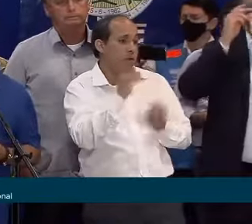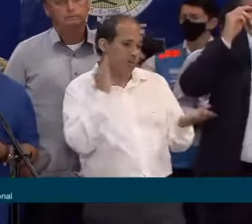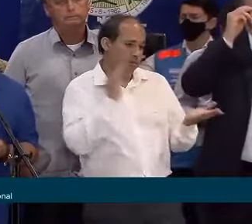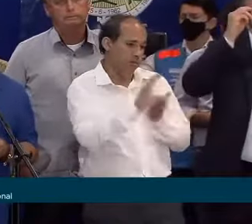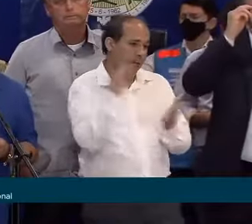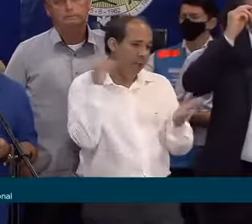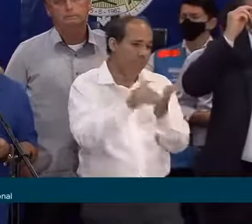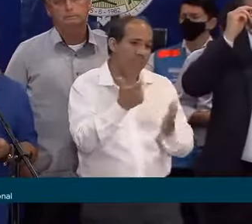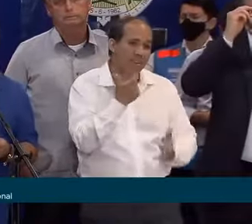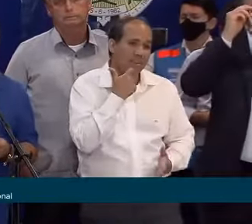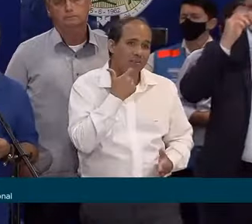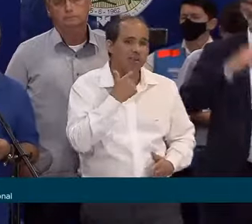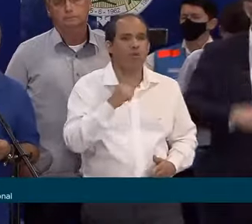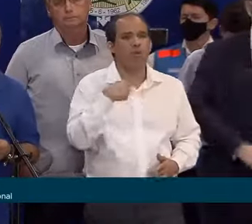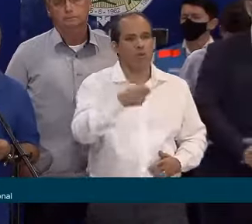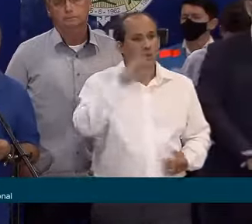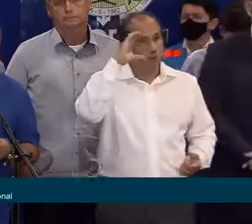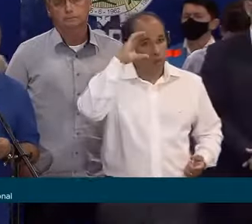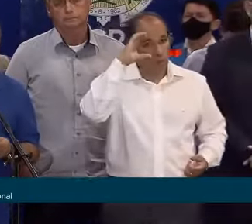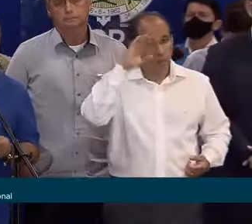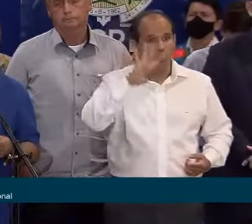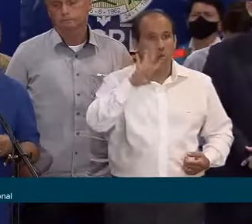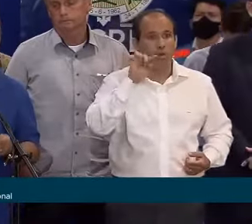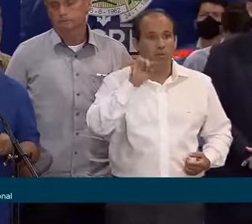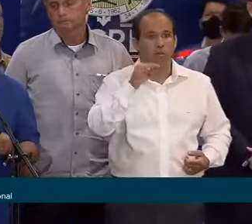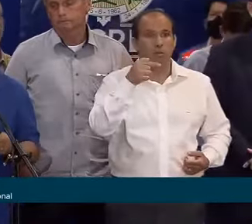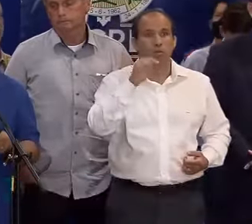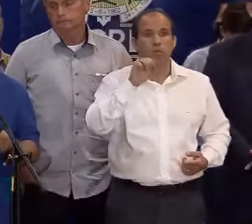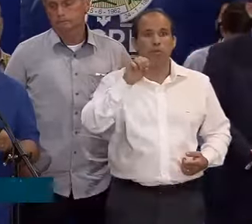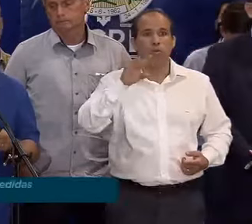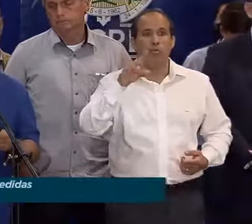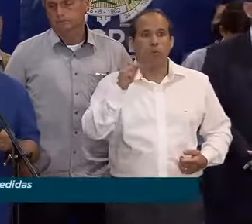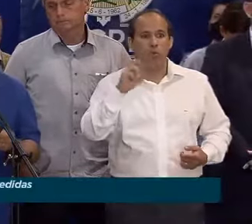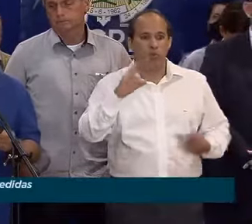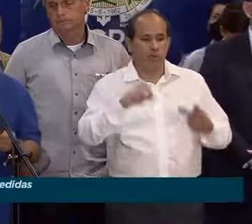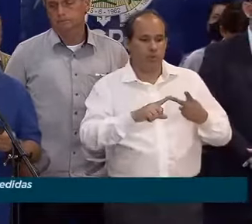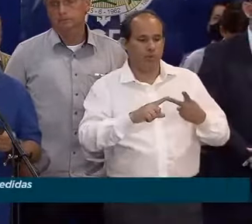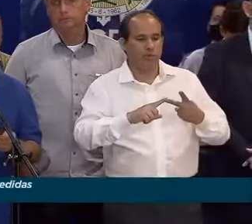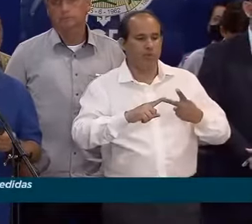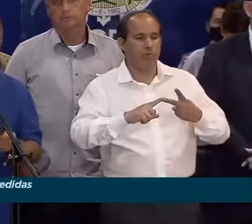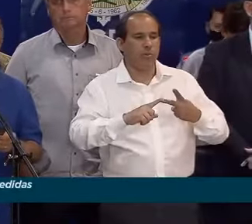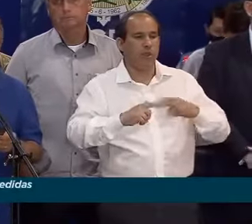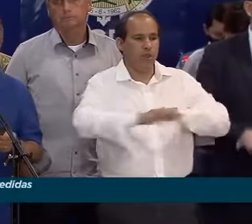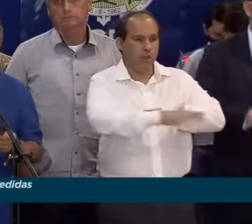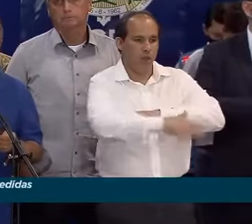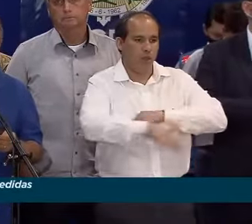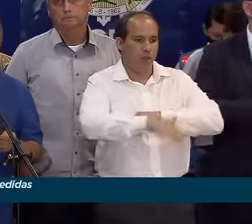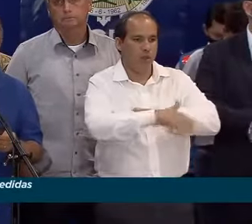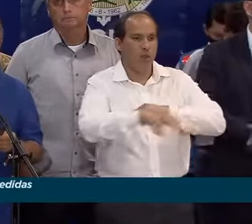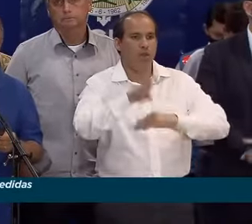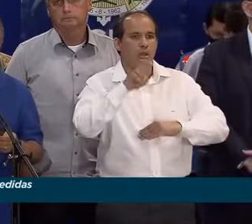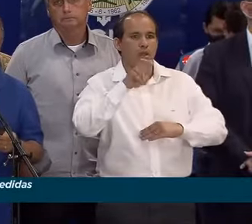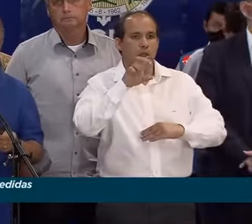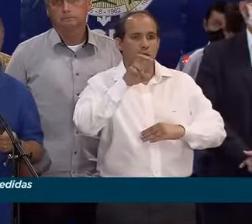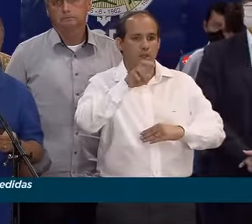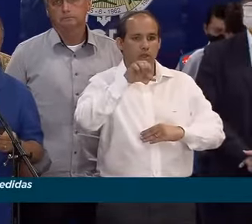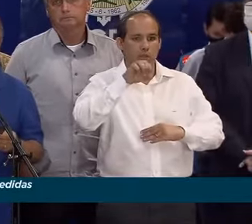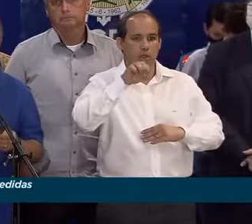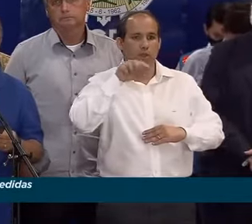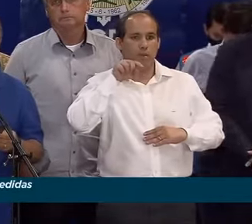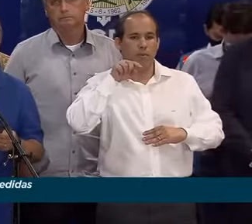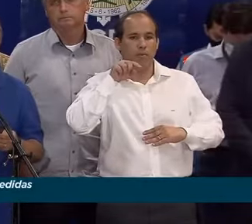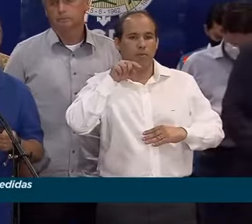até sexta-feira. Então, Cruzeiro do Sul, 4 milhões e 700 mil. Santa Rosa do Rurus, 590 mil. Cruz,